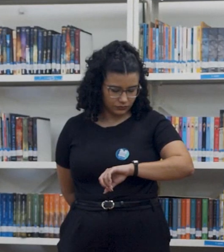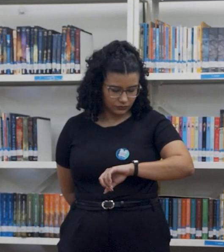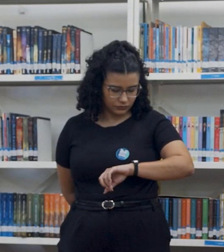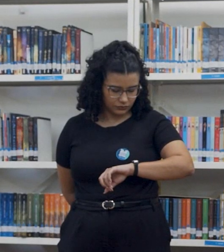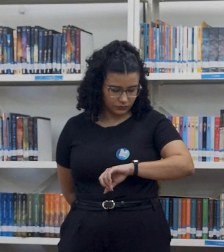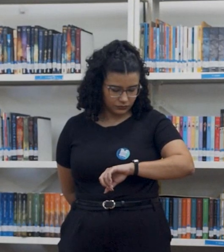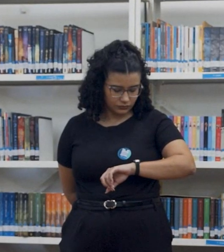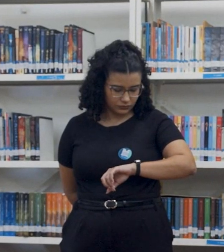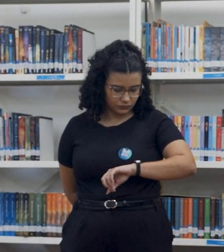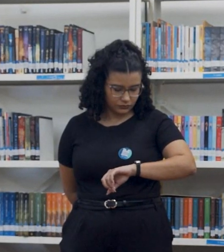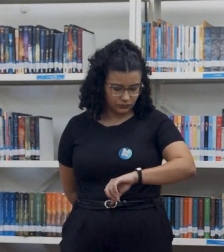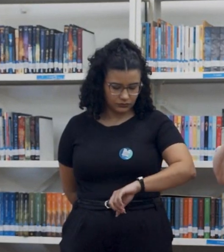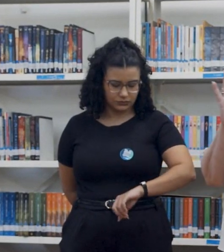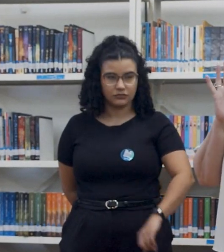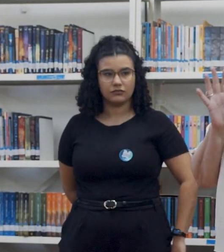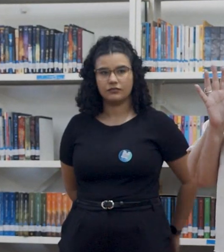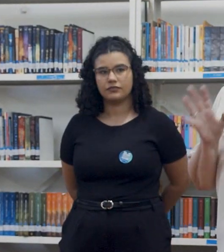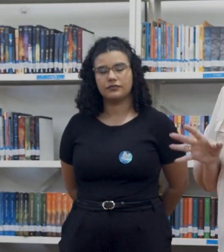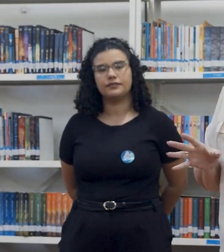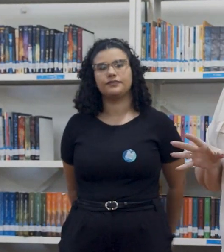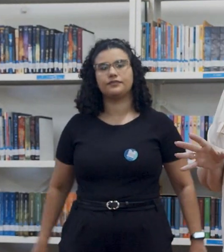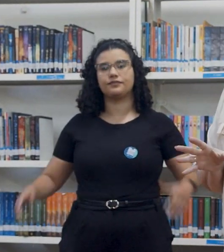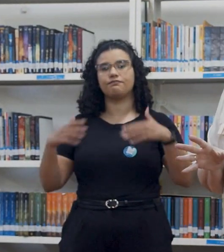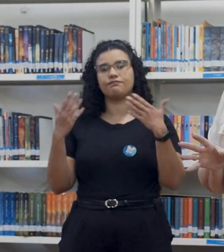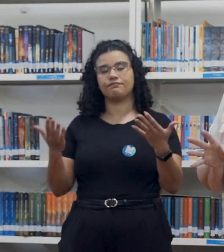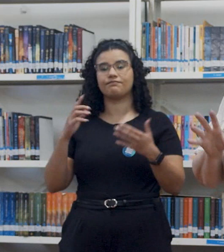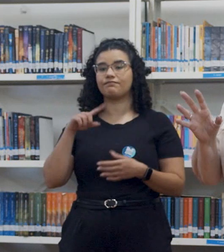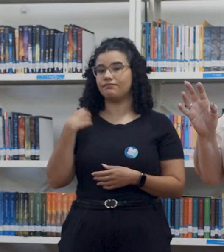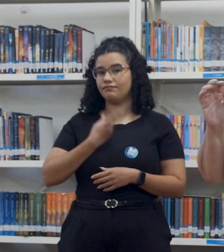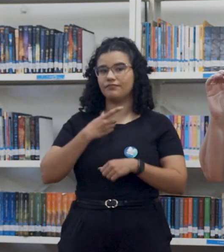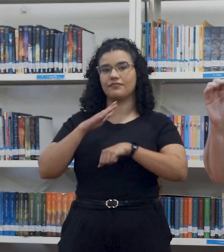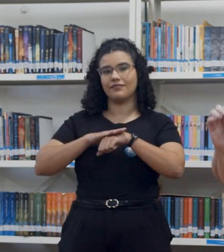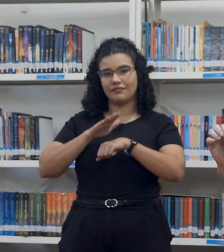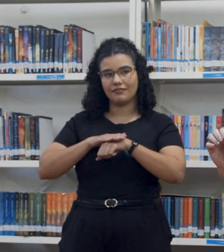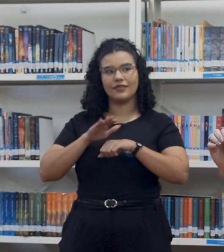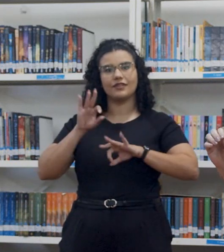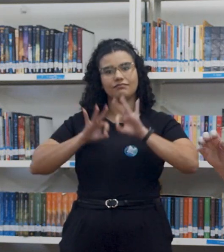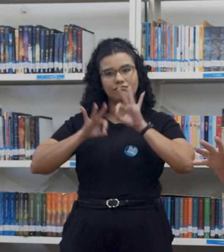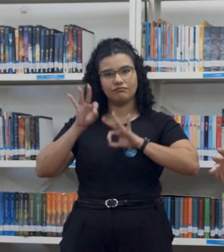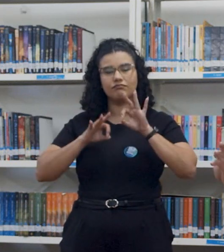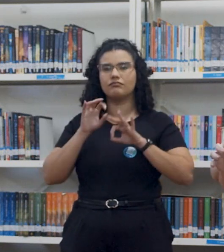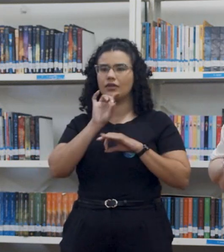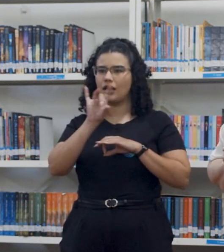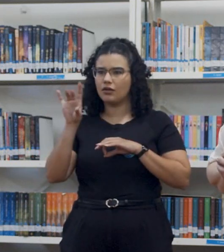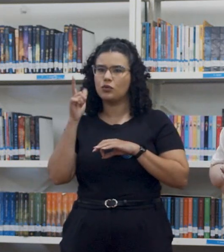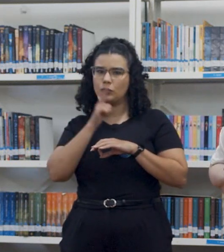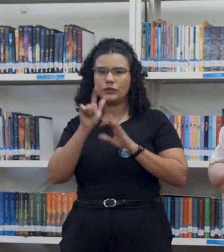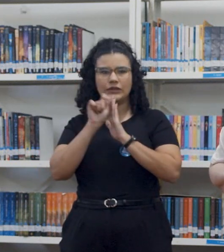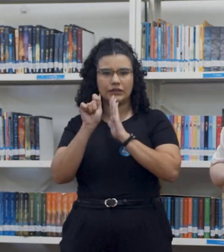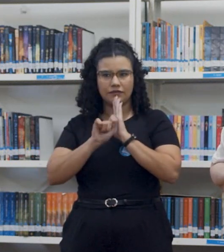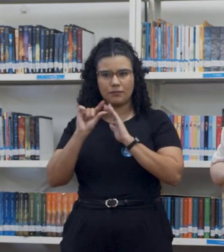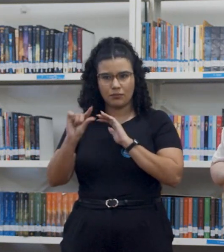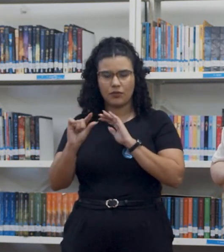Bom, a gente fez um exercício, né? Vamos escrever um pouco. Qual foi a